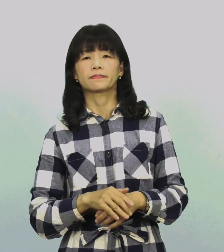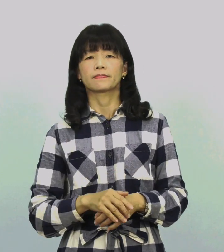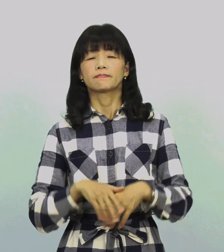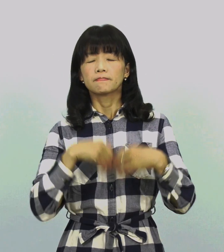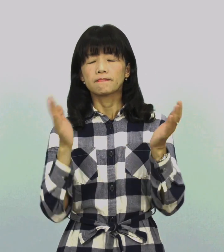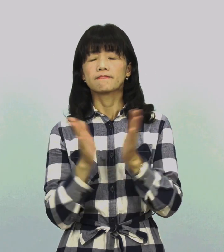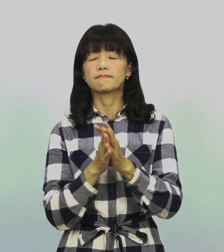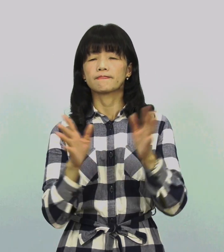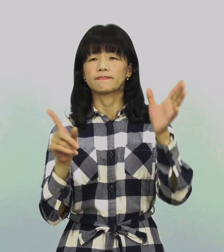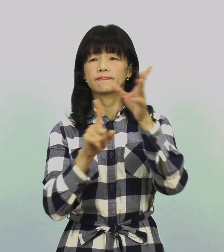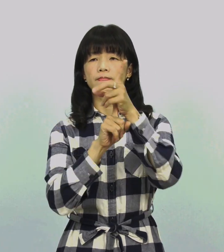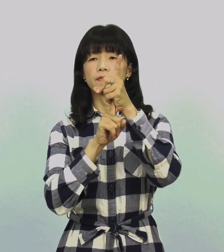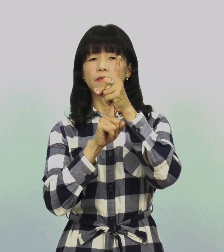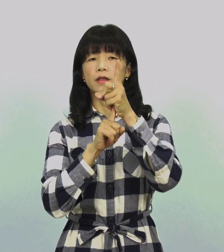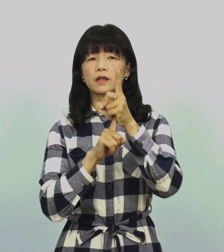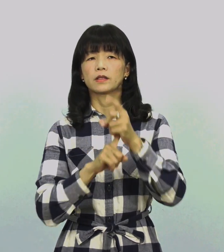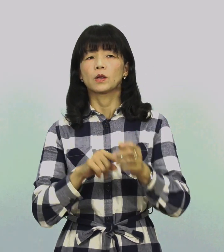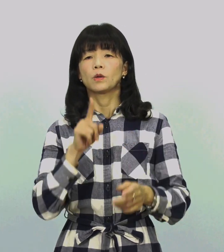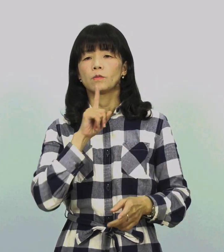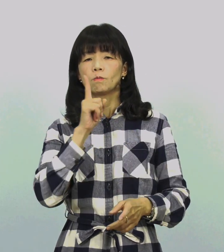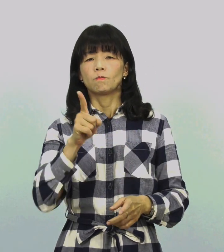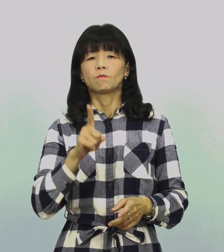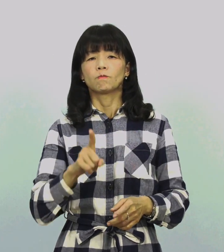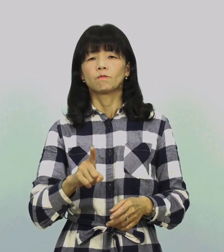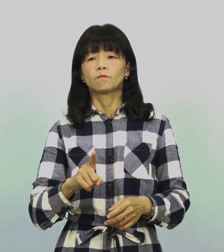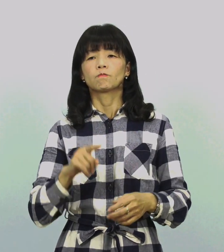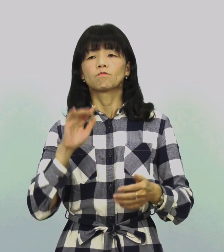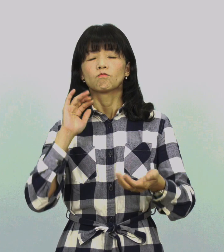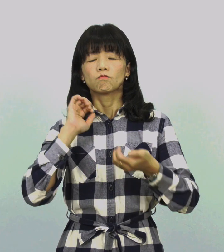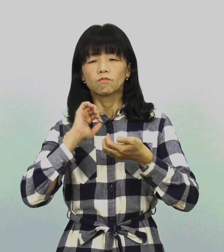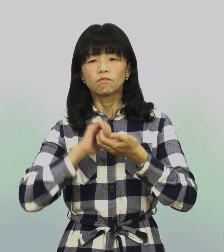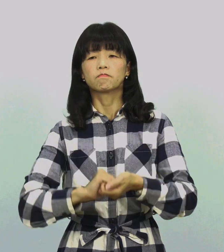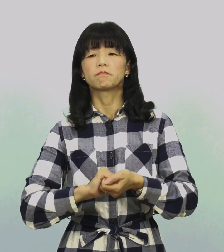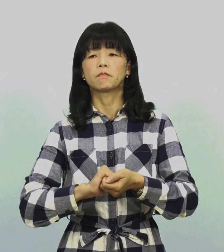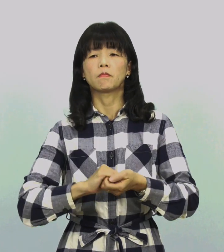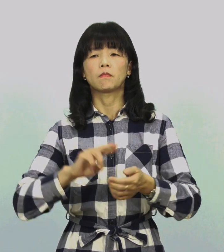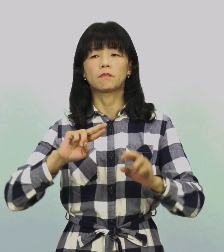事。但神的话语寄出必不突然返回。